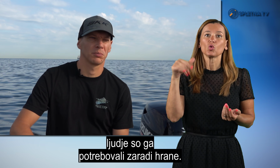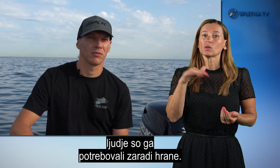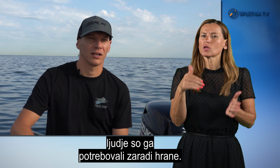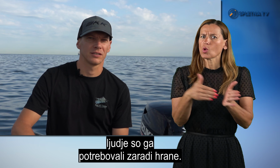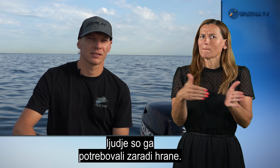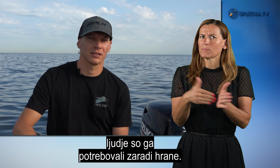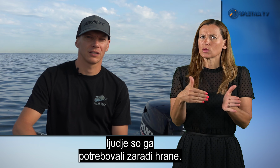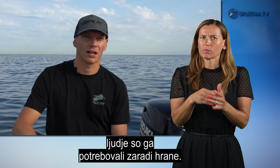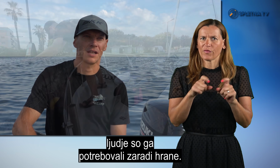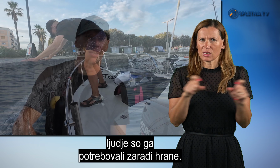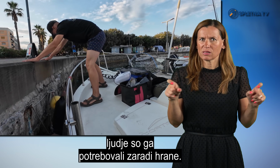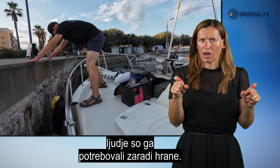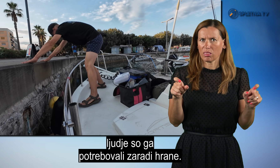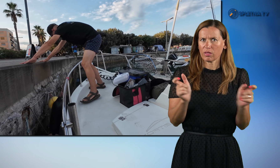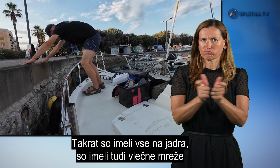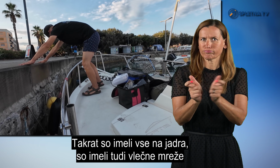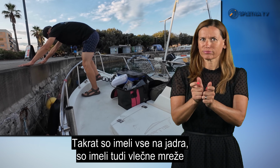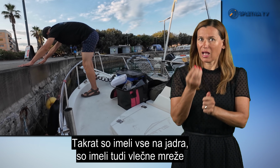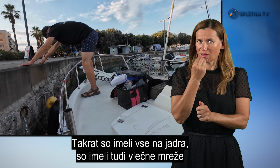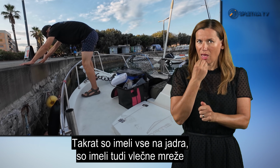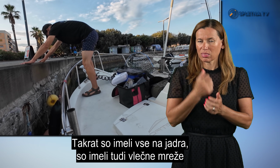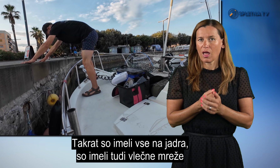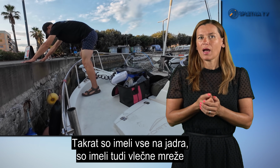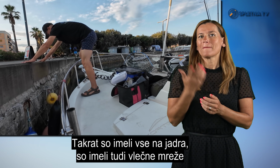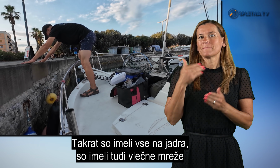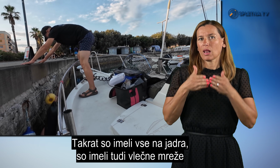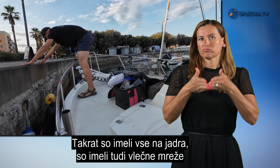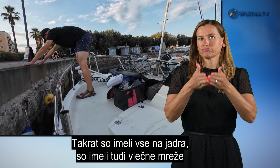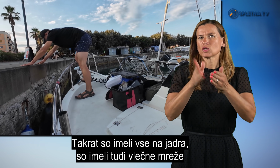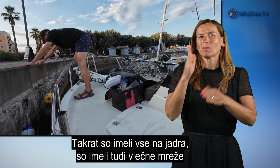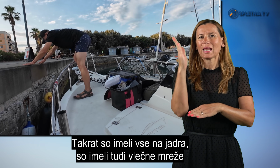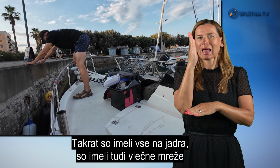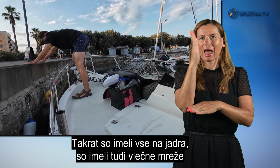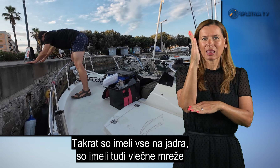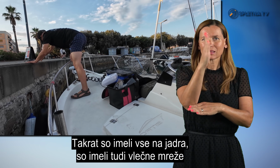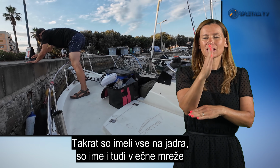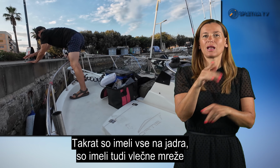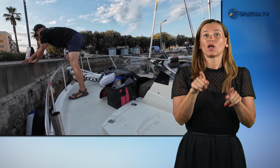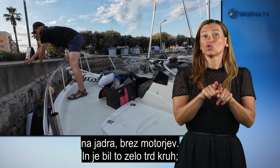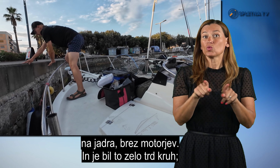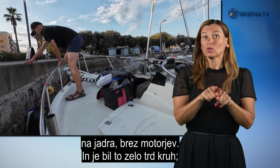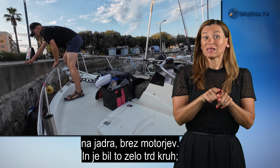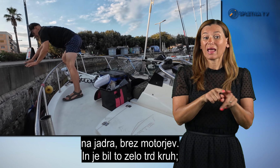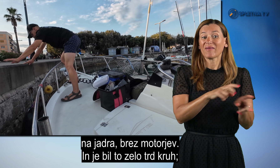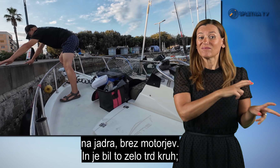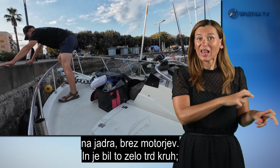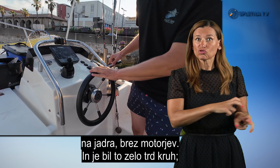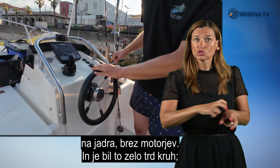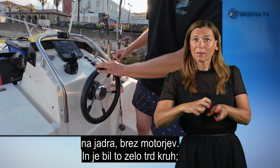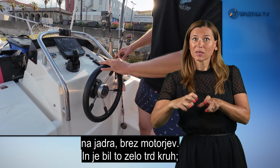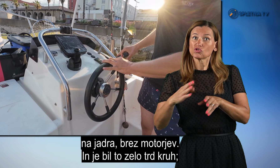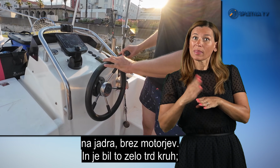ga potrebovali zaradi hrane. Takrat so imeli vse na jadra, so imeli tudi vlečne mreže na jadra, brez